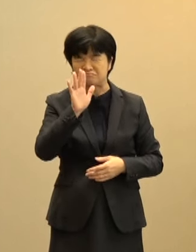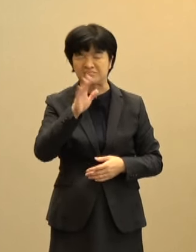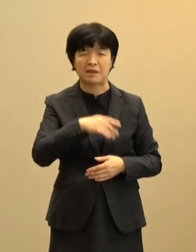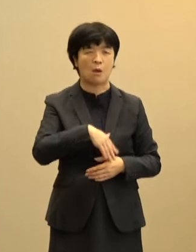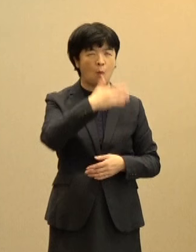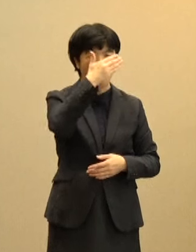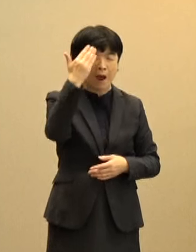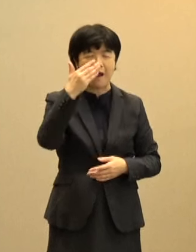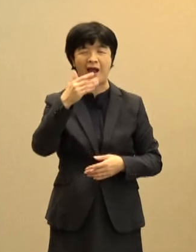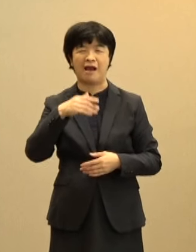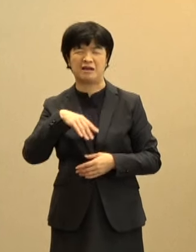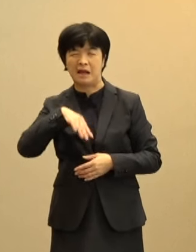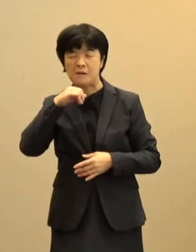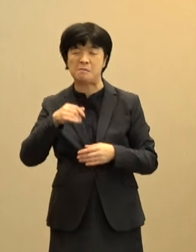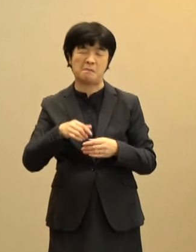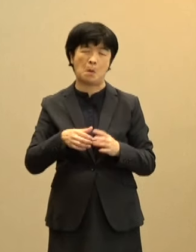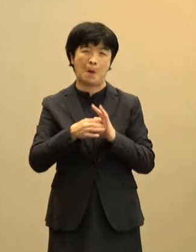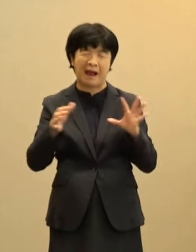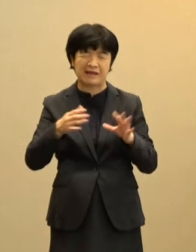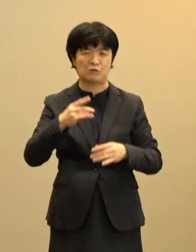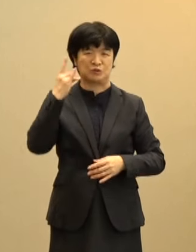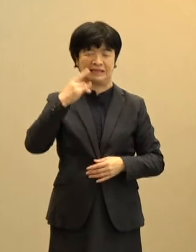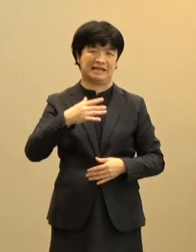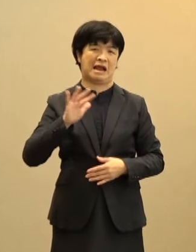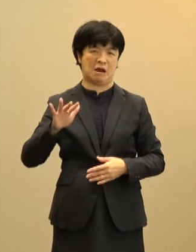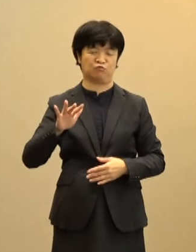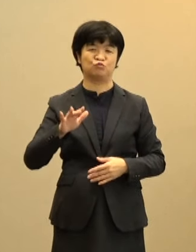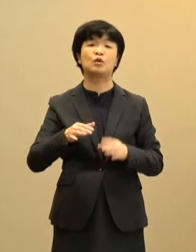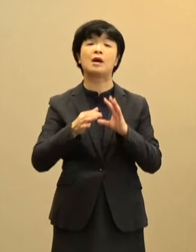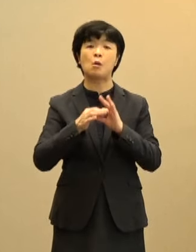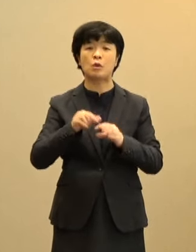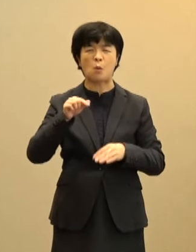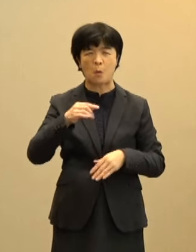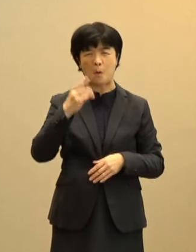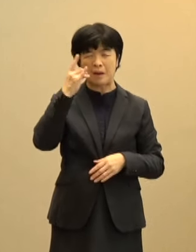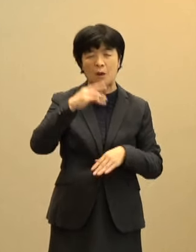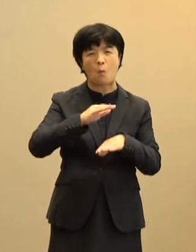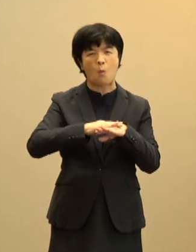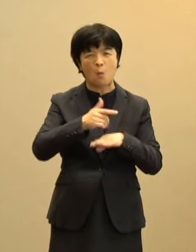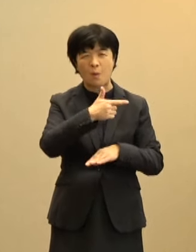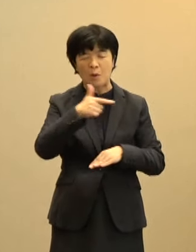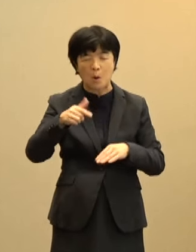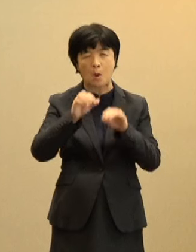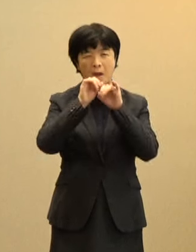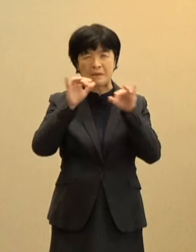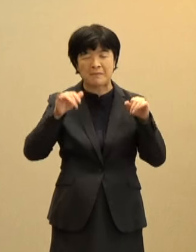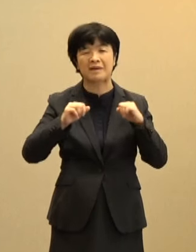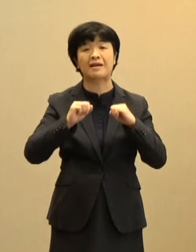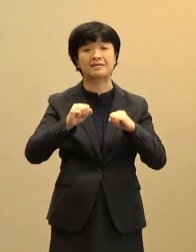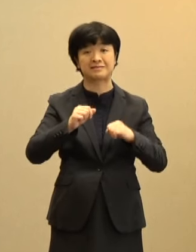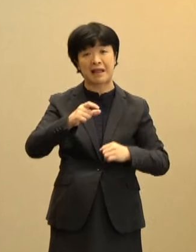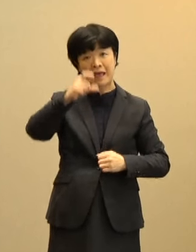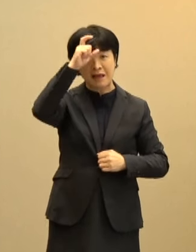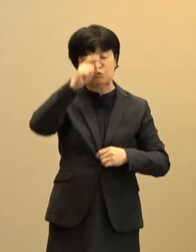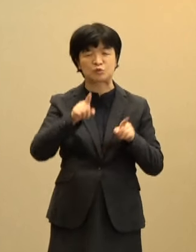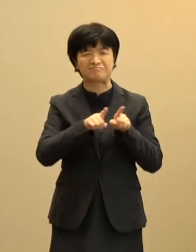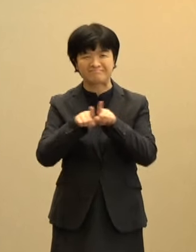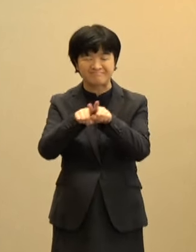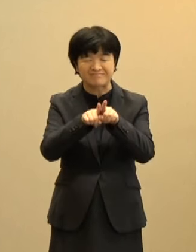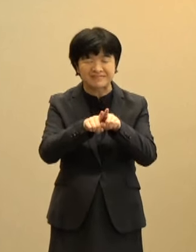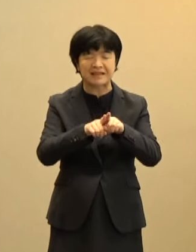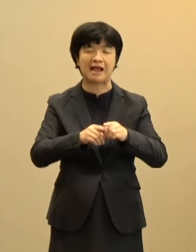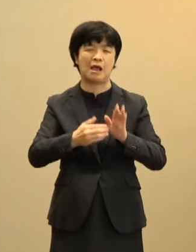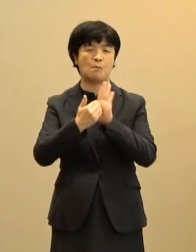式 X や LINE を活用して最新の手口を広報啓発するなど、県警ともしっかりと連携をして取り組んでまい